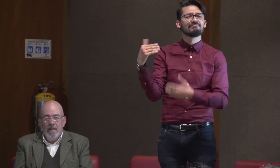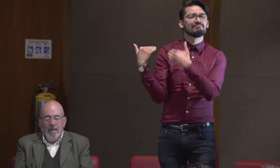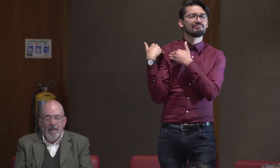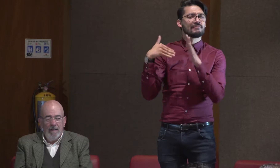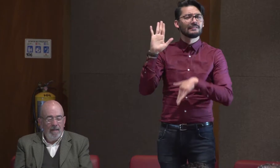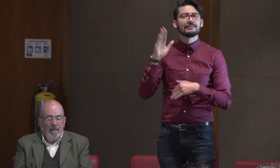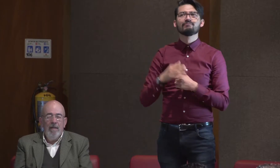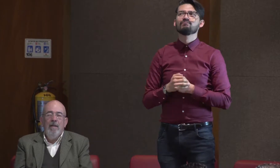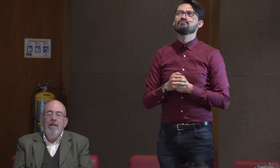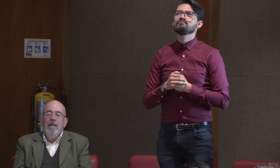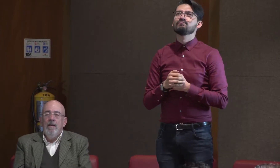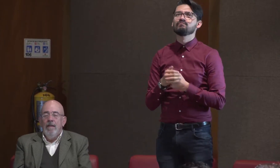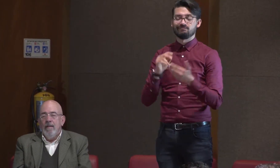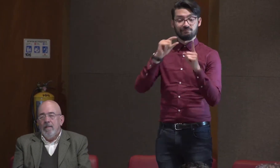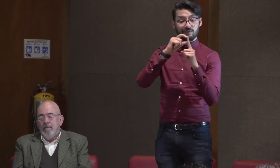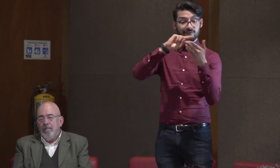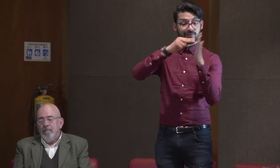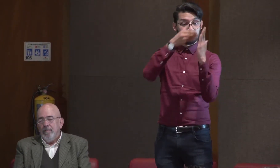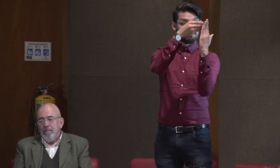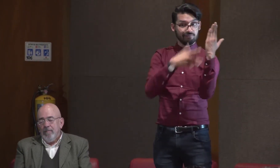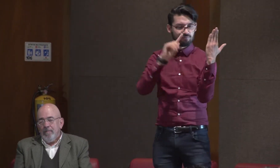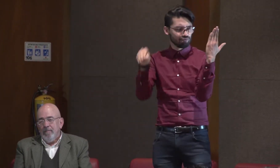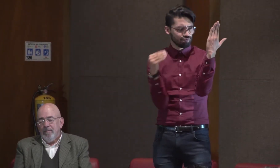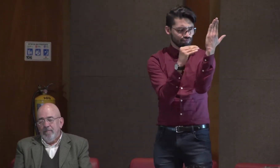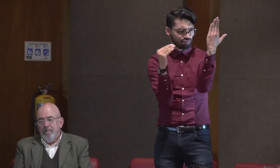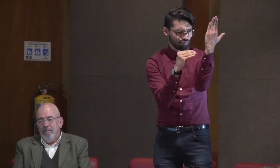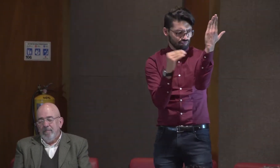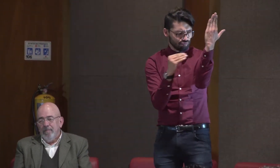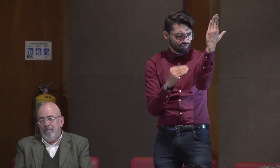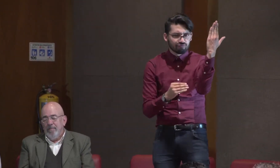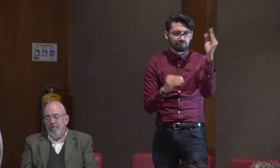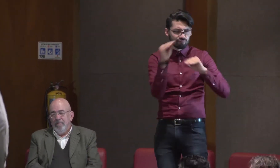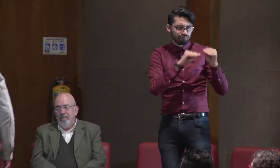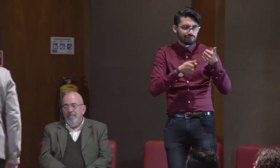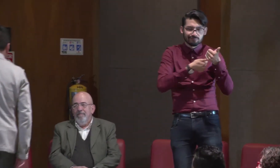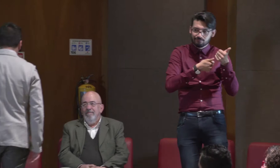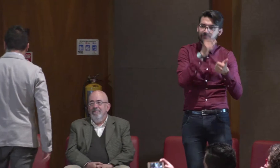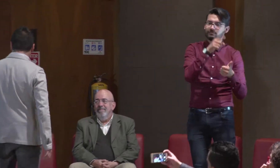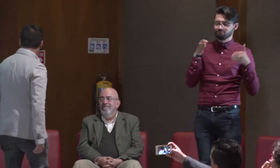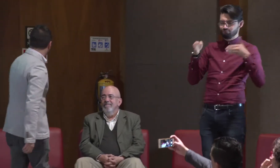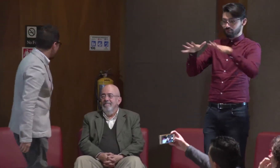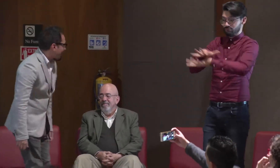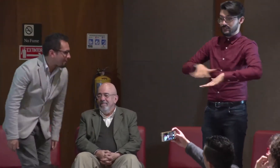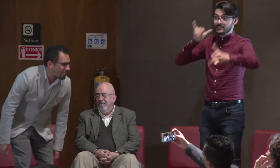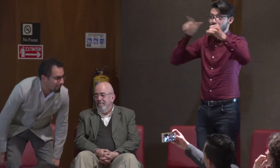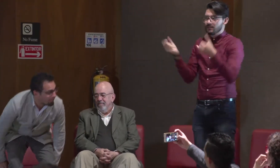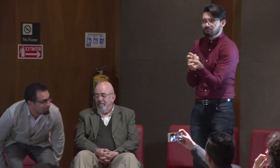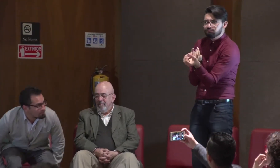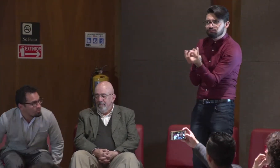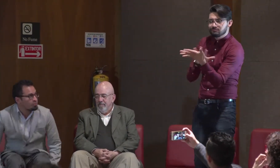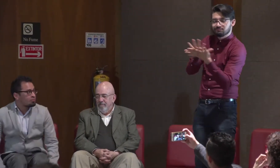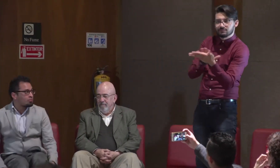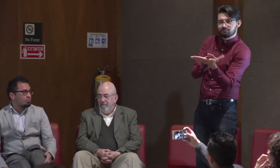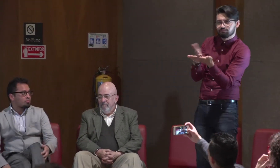Boris es una persona sorda y es licenciado en Ciencias Sociales. Él fue el interlocutor en la escritura de los significados y apoyó